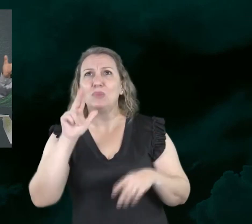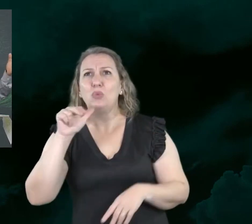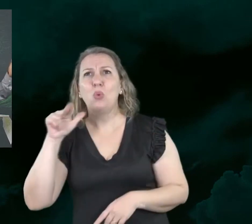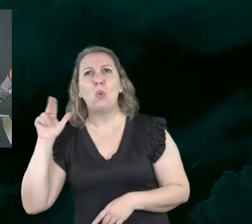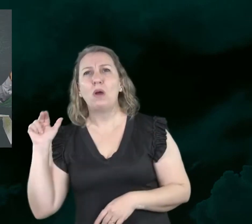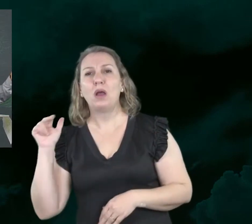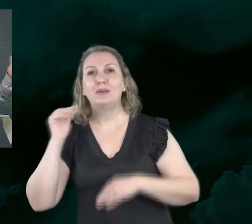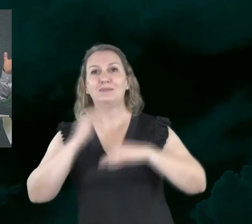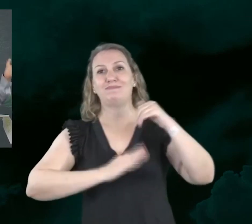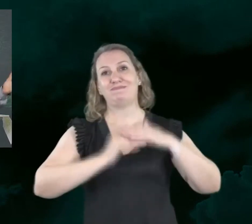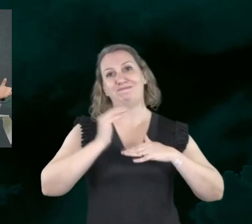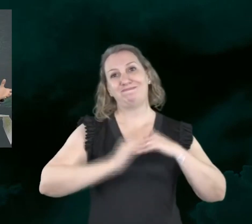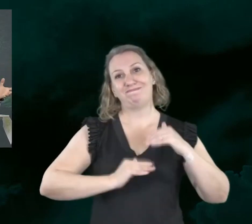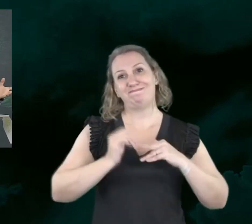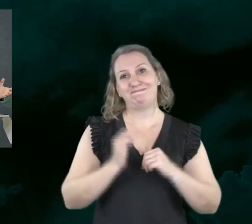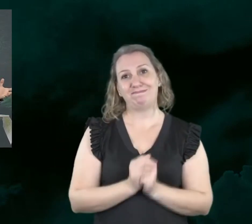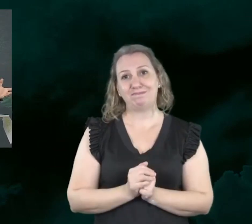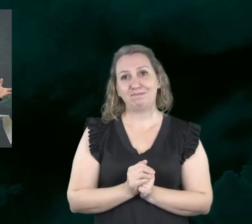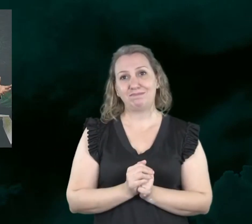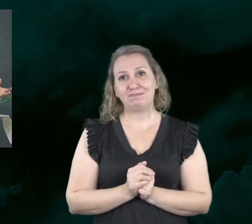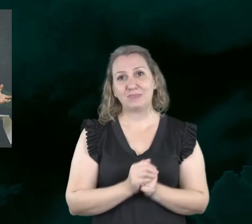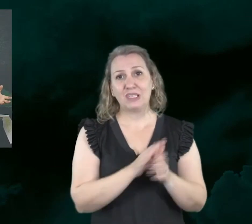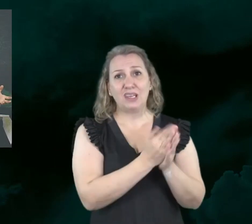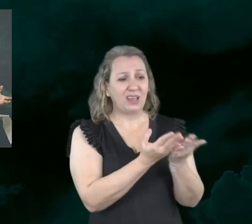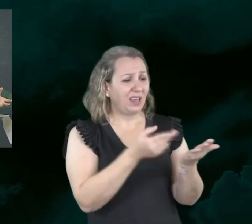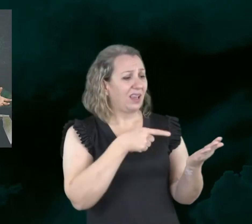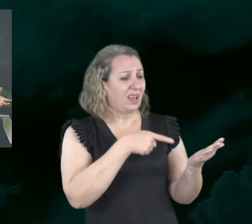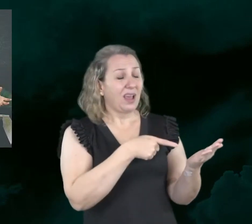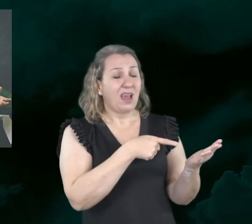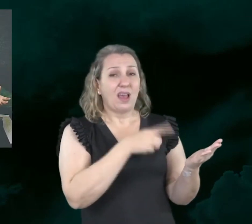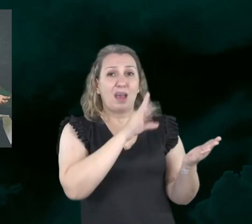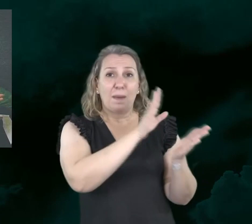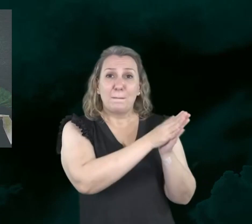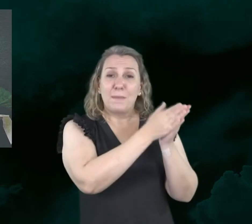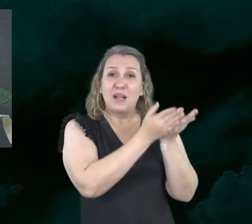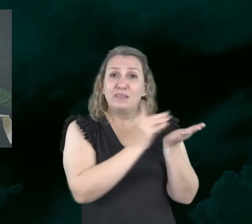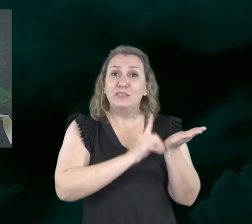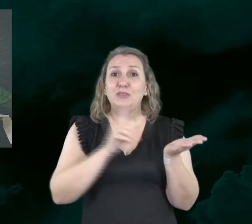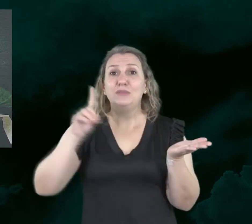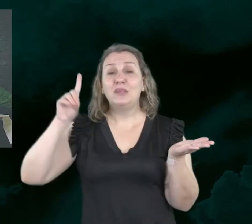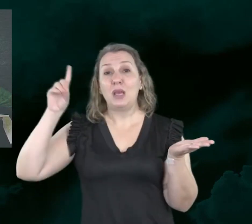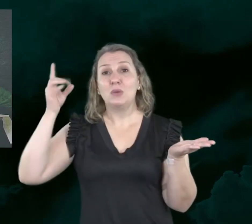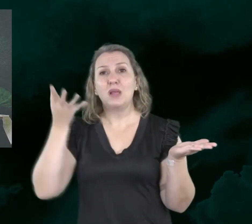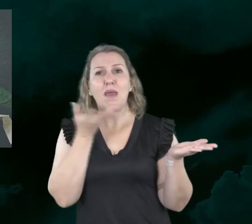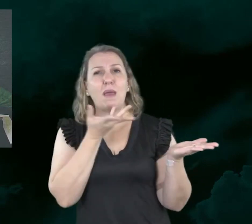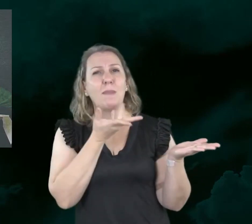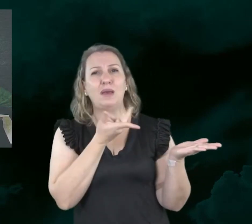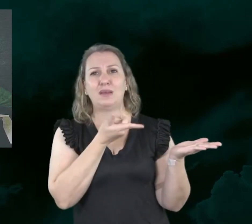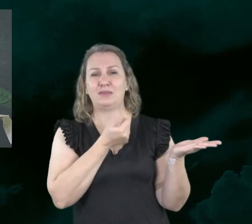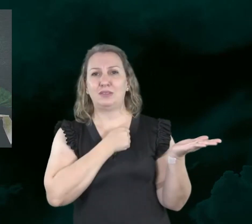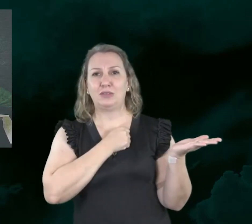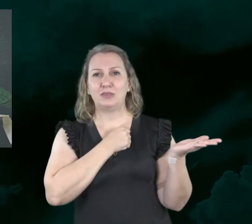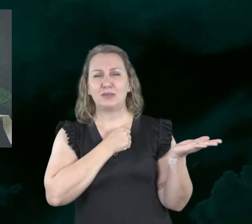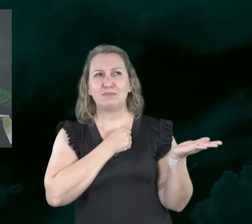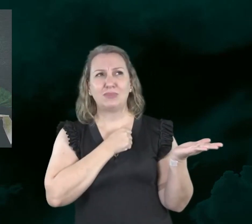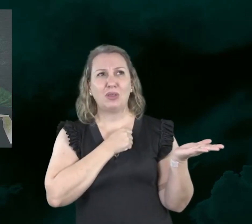essa palavra maravilhosa recebida nesses anos como apenas um